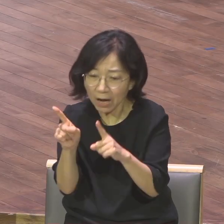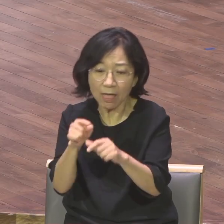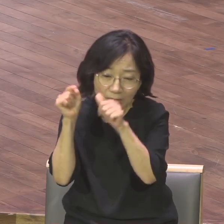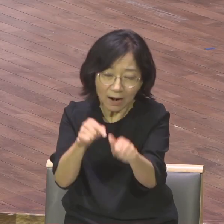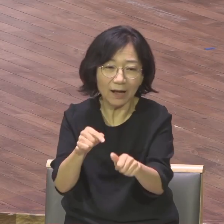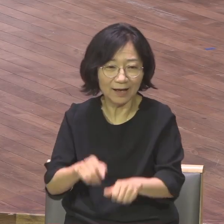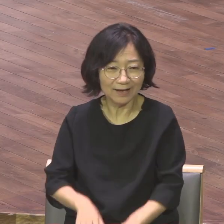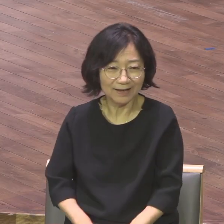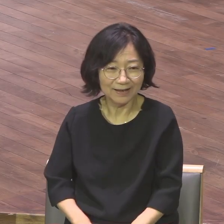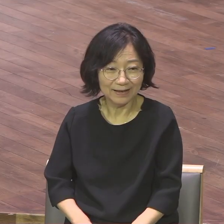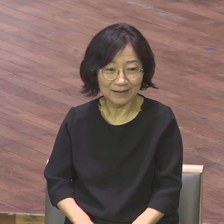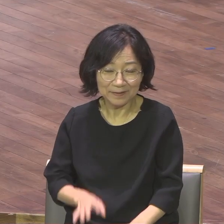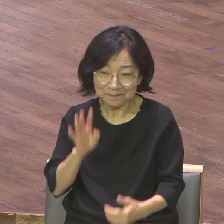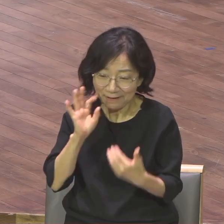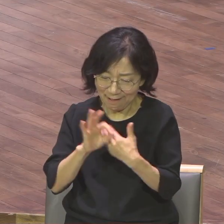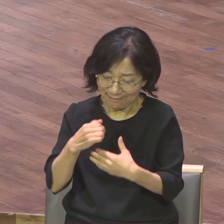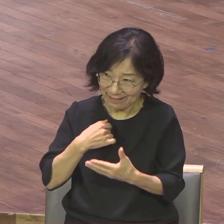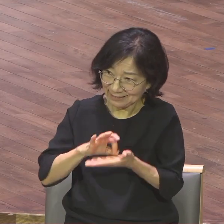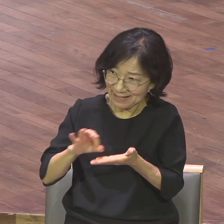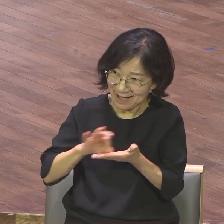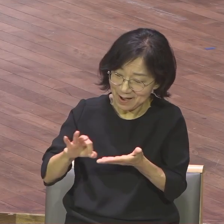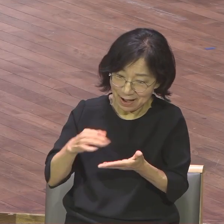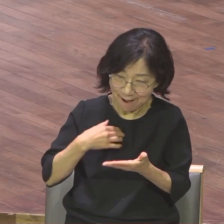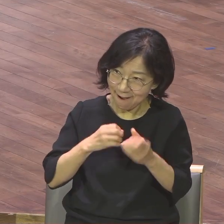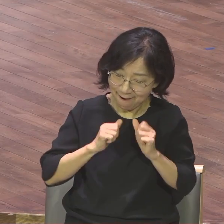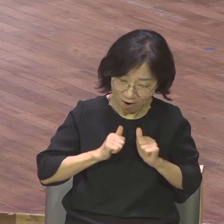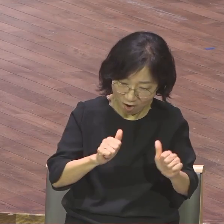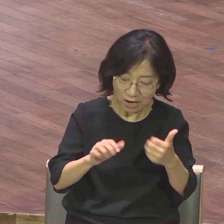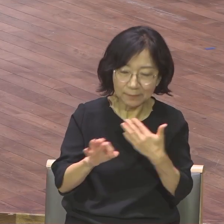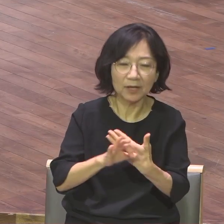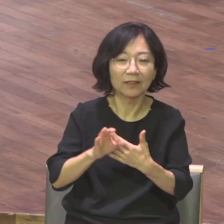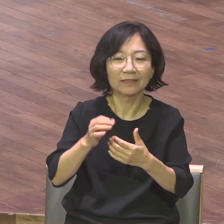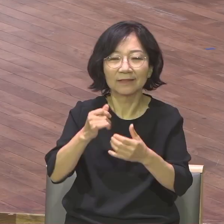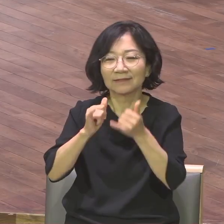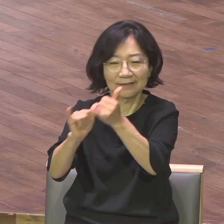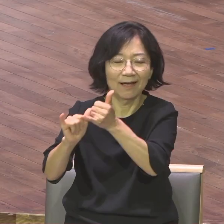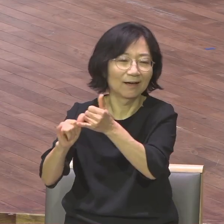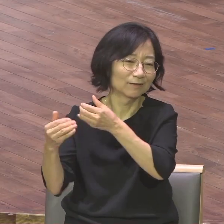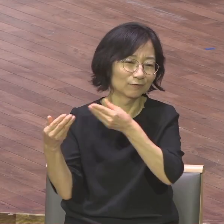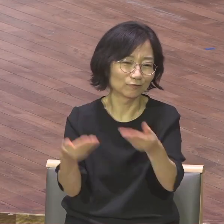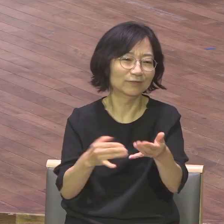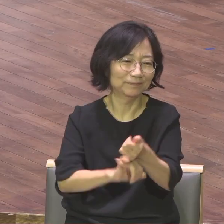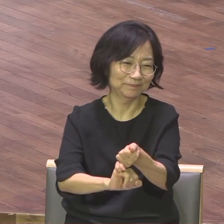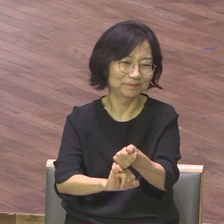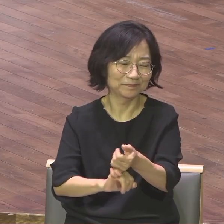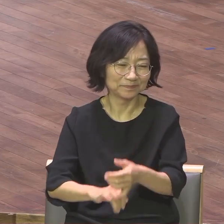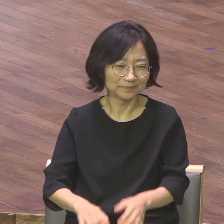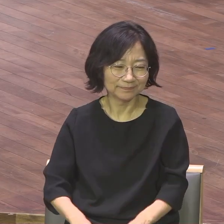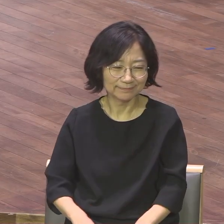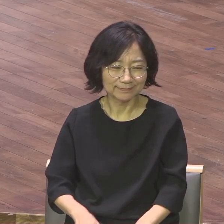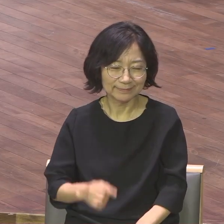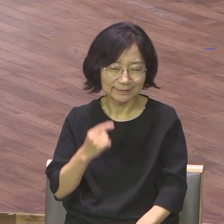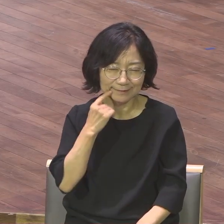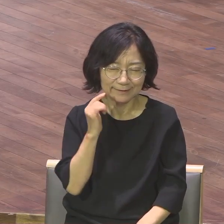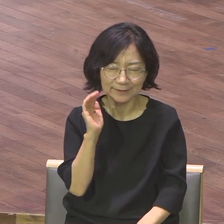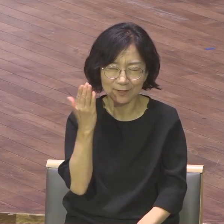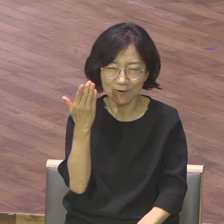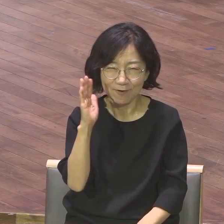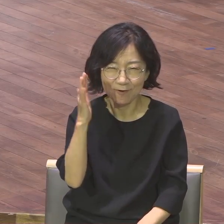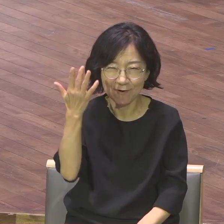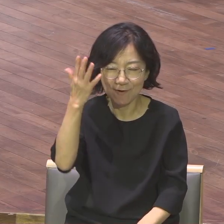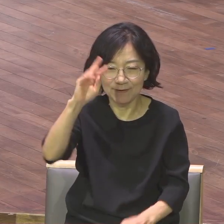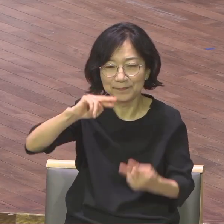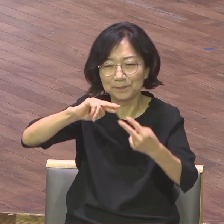그래서 상급을 주겠다는 거예요. 전사가 받는 상급, 생명이 멸려간, 영광이 멸려간, 썩어지지 아니할